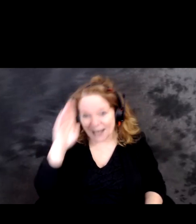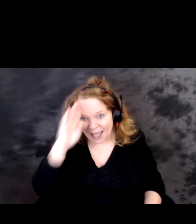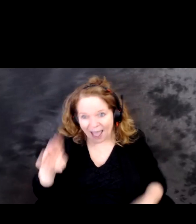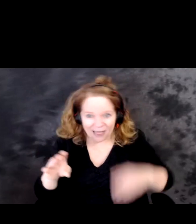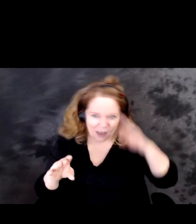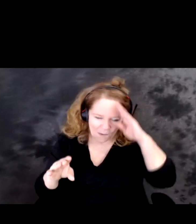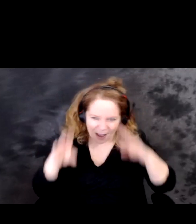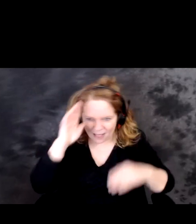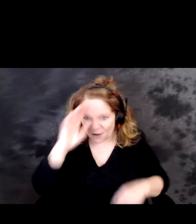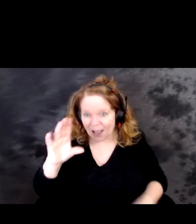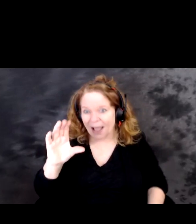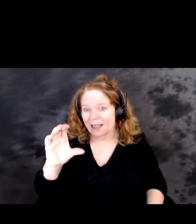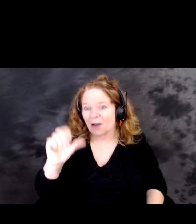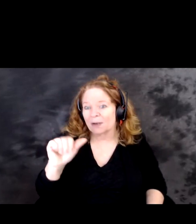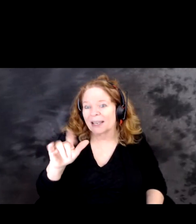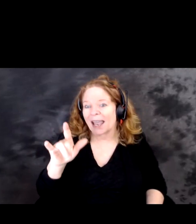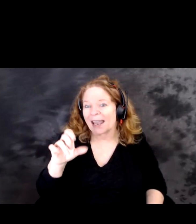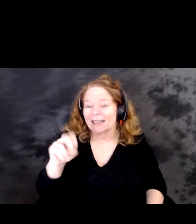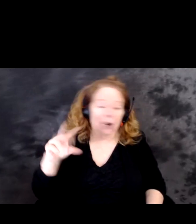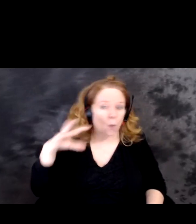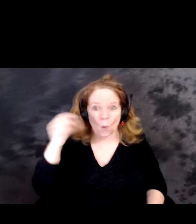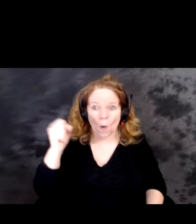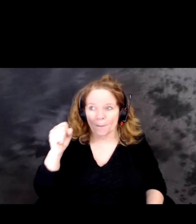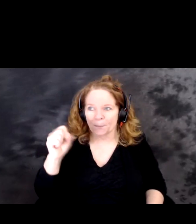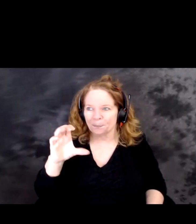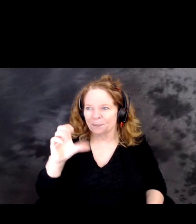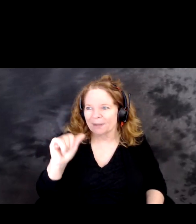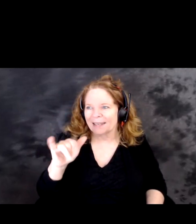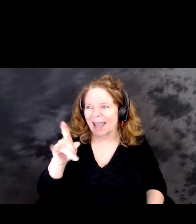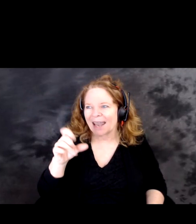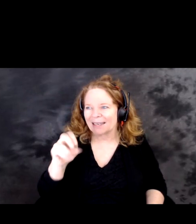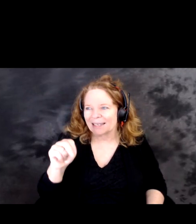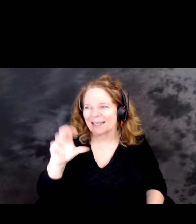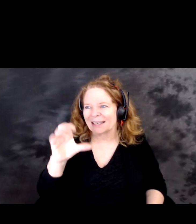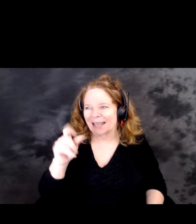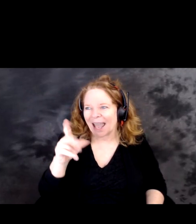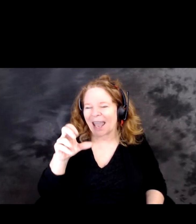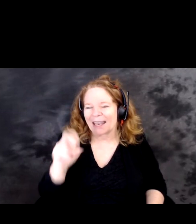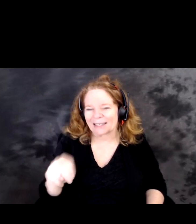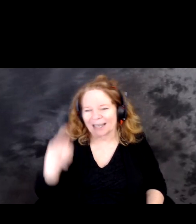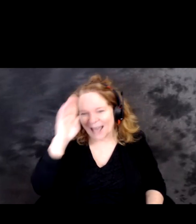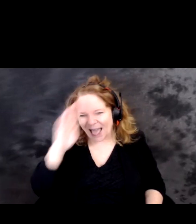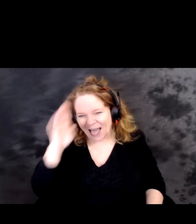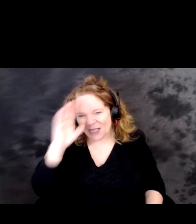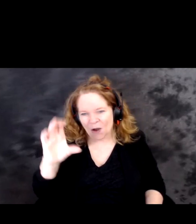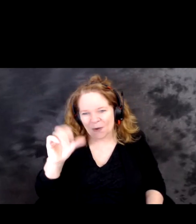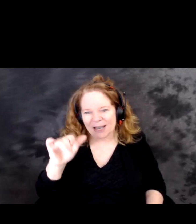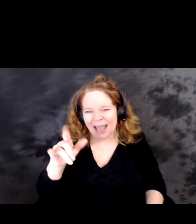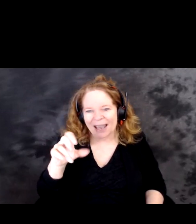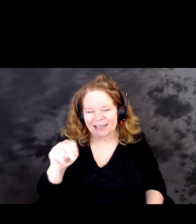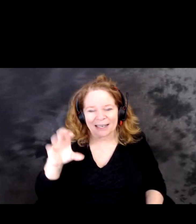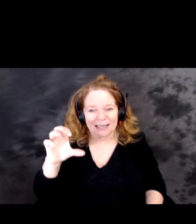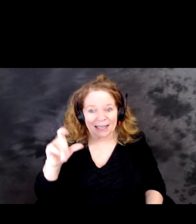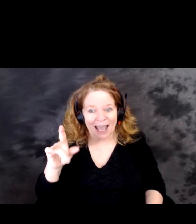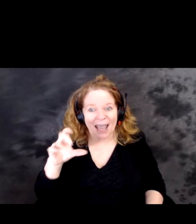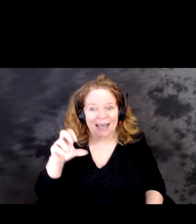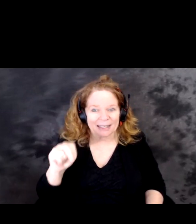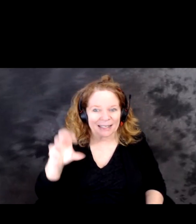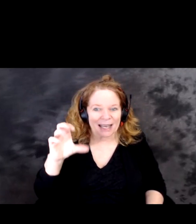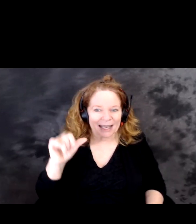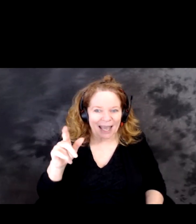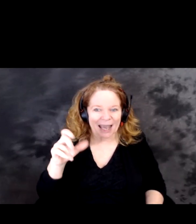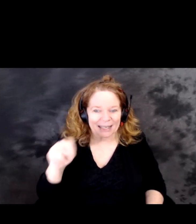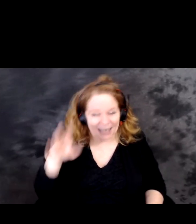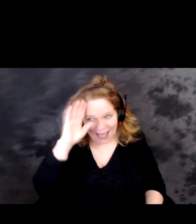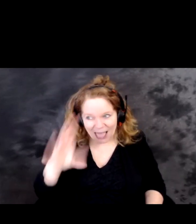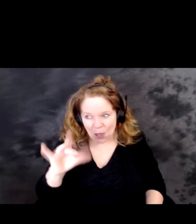Hola, Kaden. Hola, hola, hola, Kaden. Kaden, Kaden. Hola, hola, hola, hola,